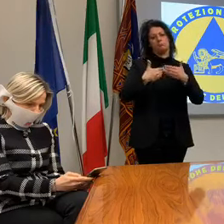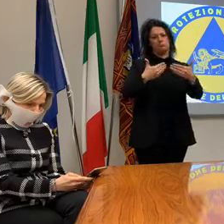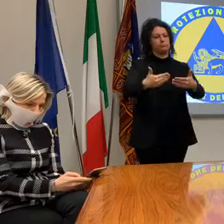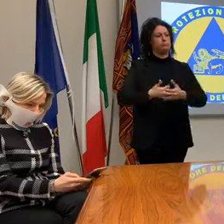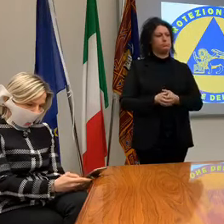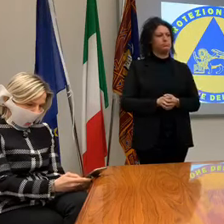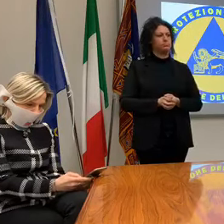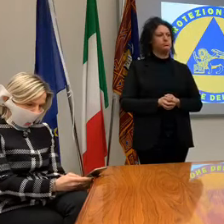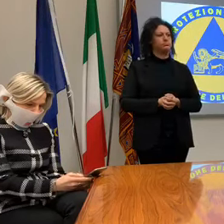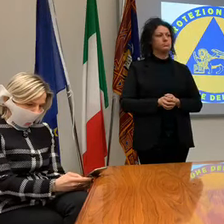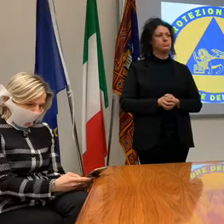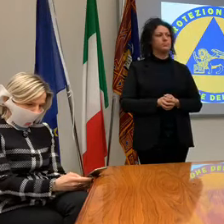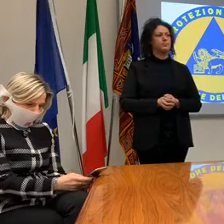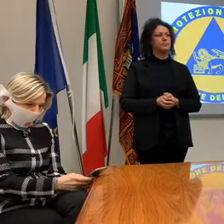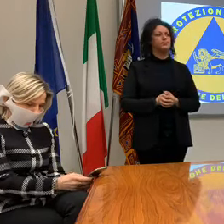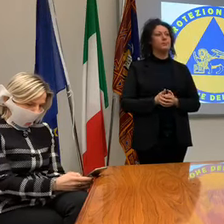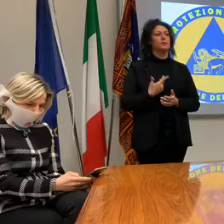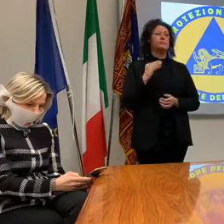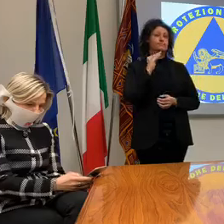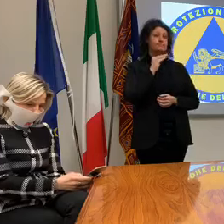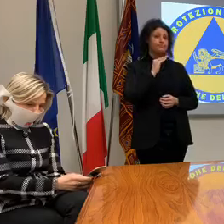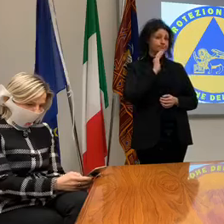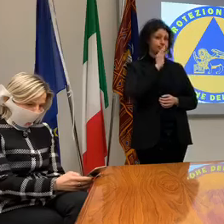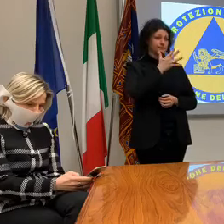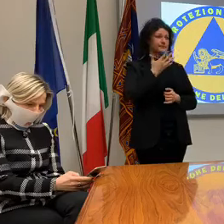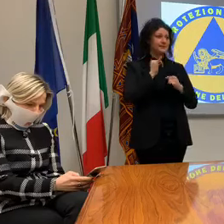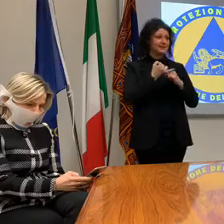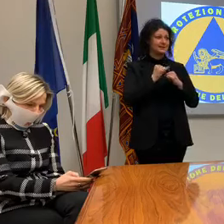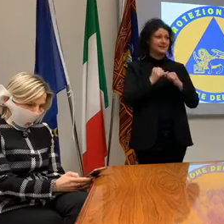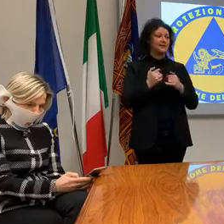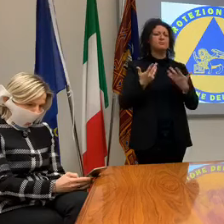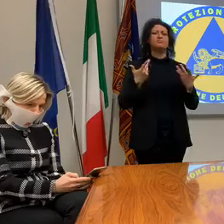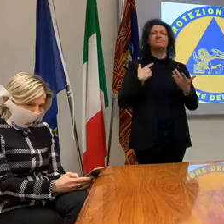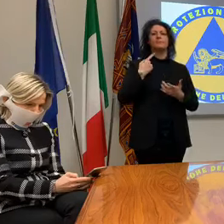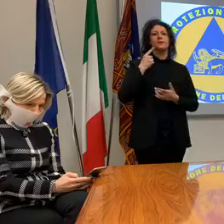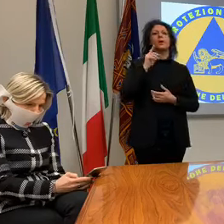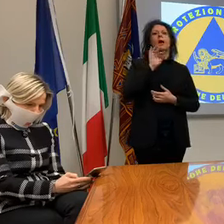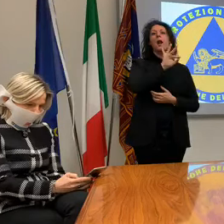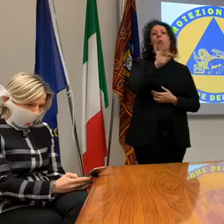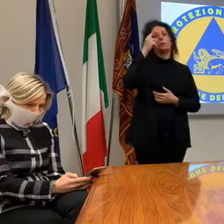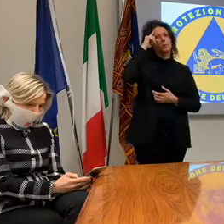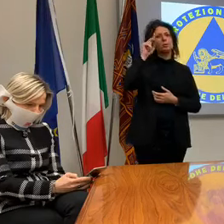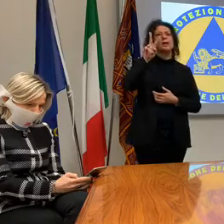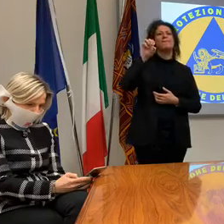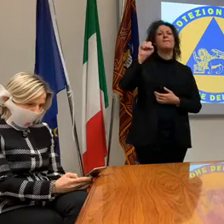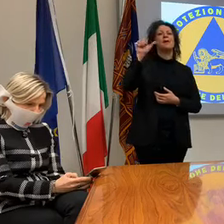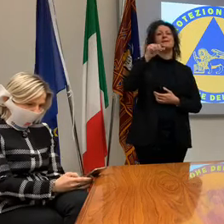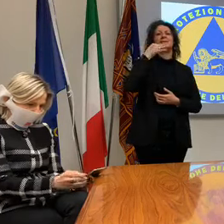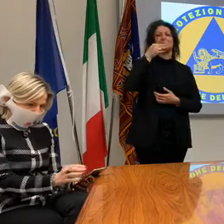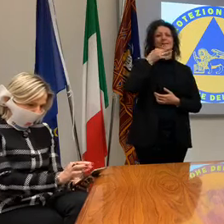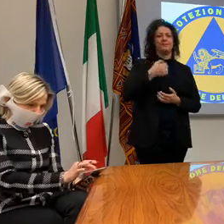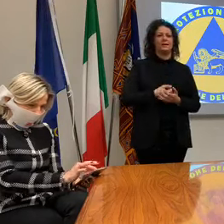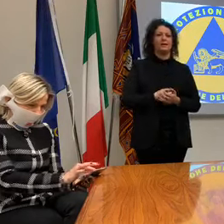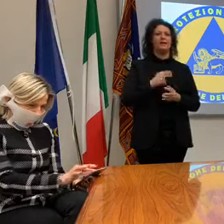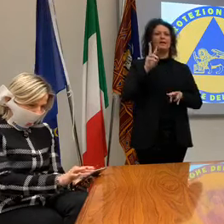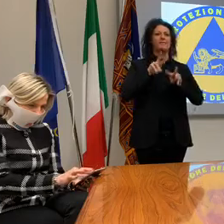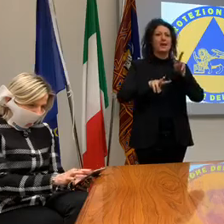che magari, ultimo dettaglio, non tutti sanno cosa significa VAS. Beh, la valutazione di